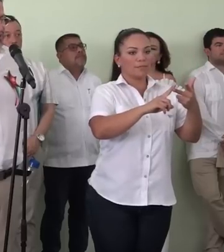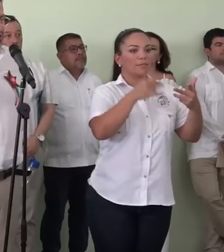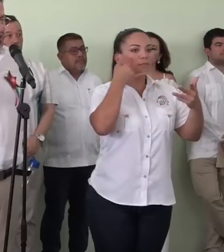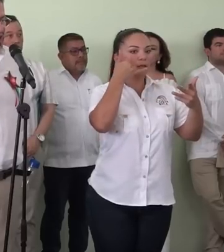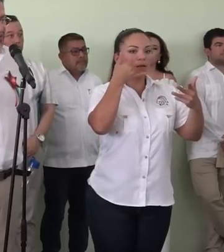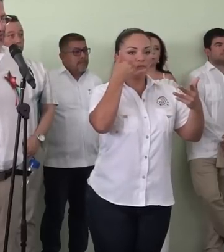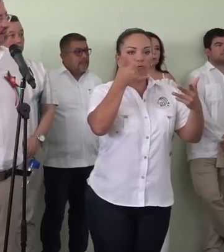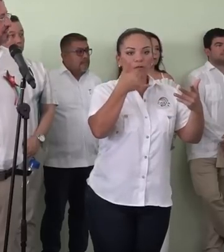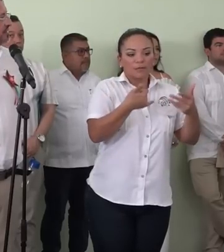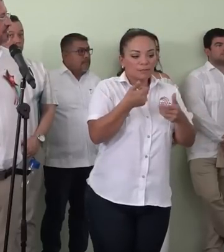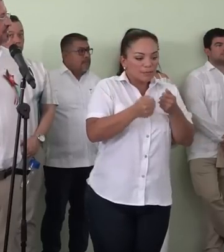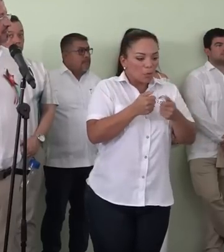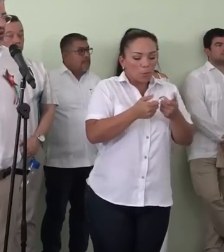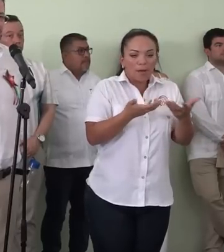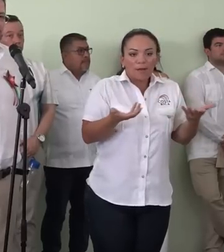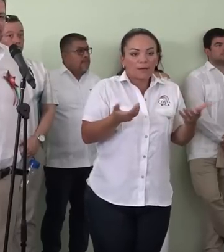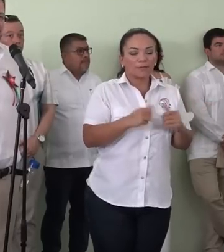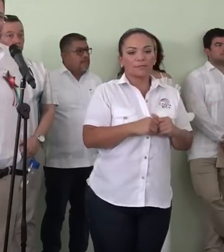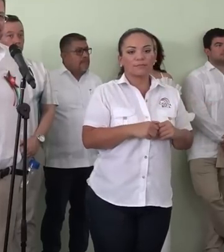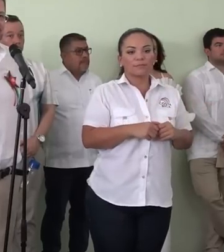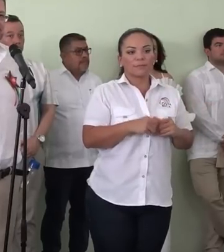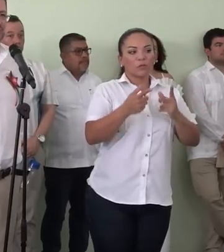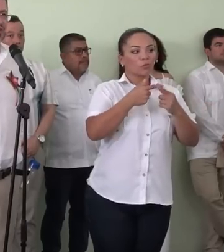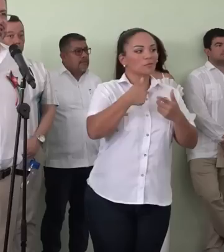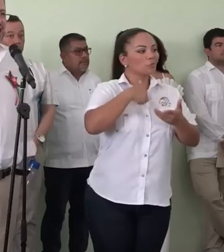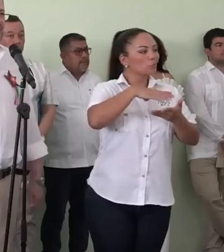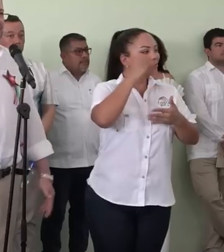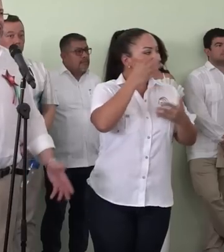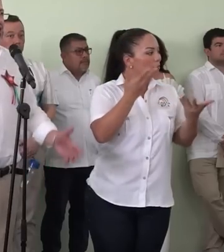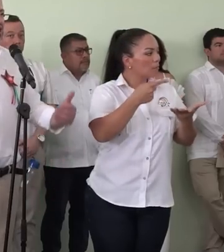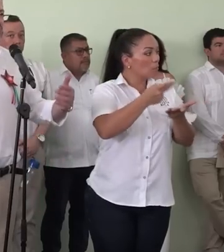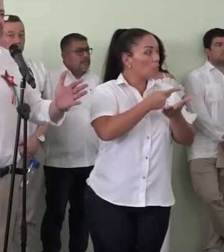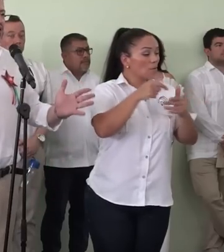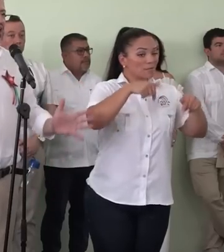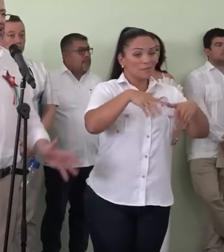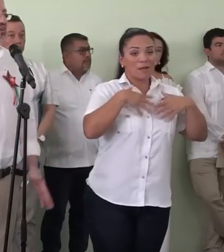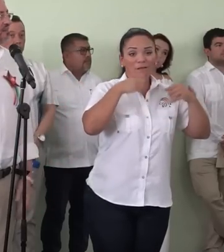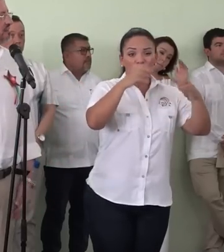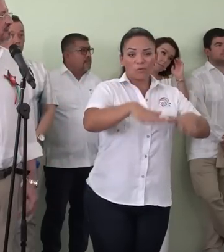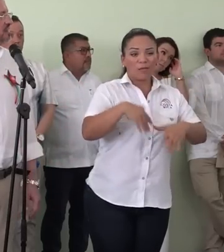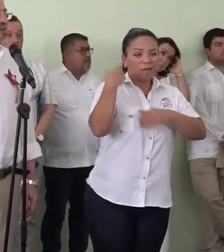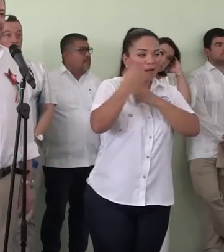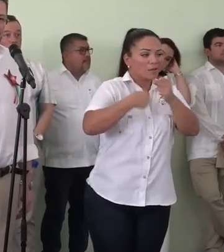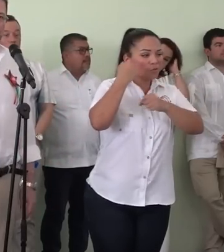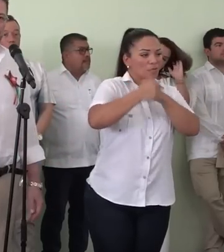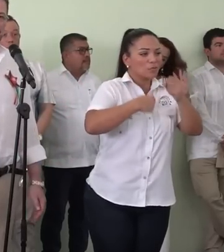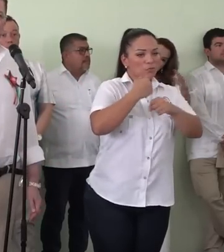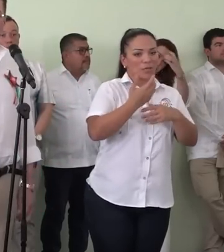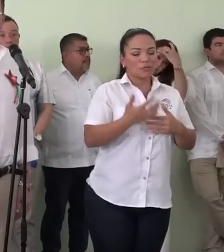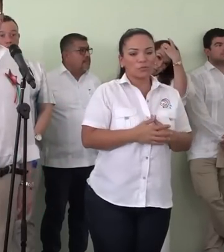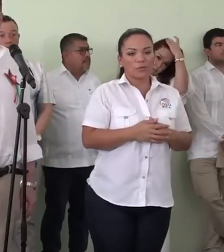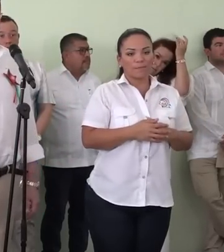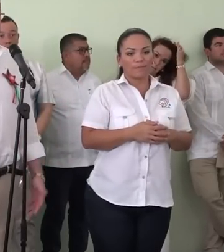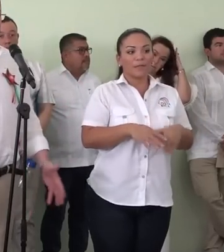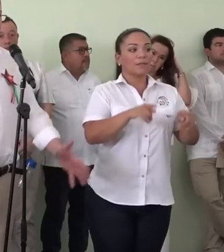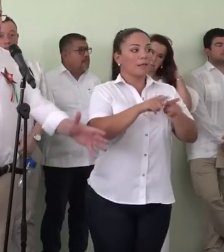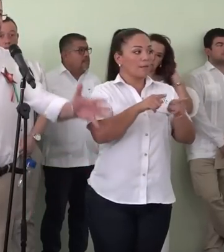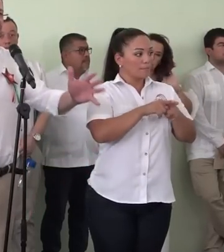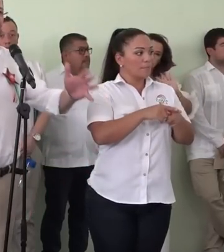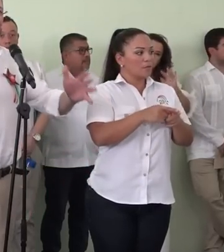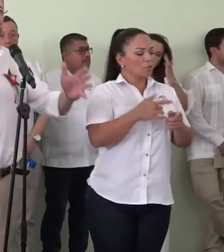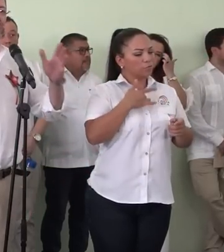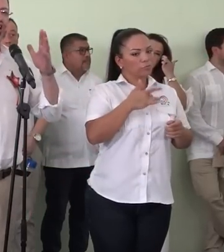telefonía celular. Ya, lo que me deja es que esta provincia ha estado abandonada por décadas. Y lo que me deja también es